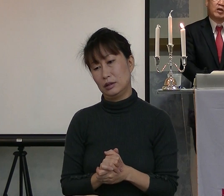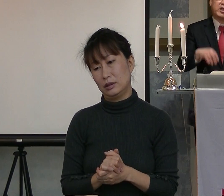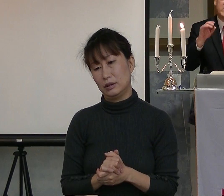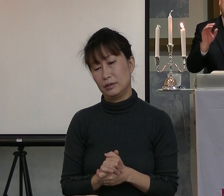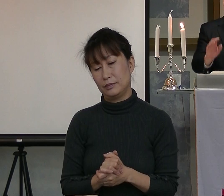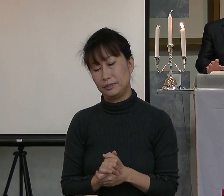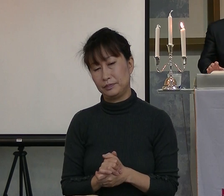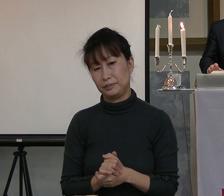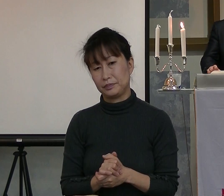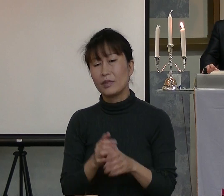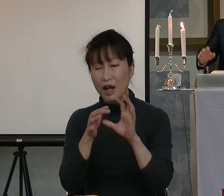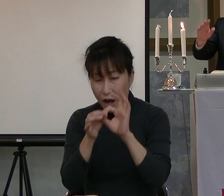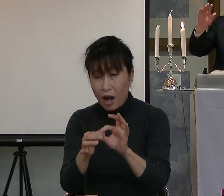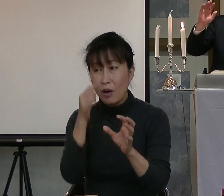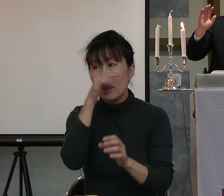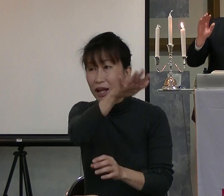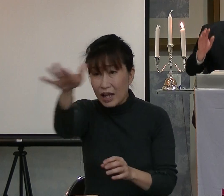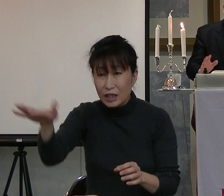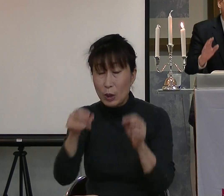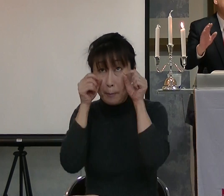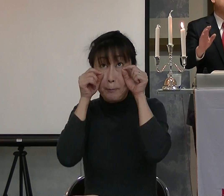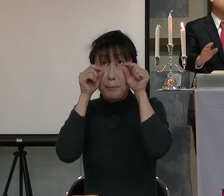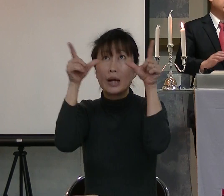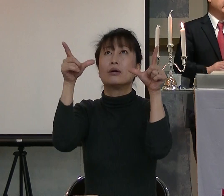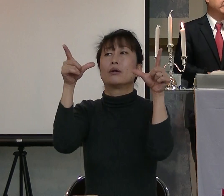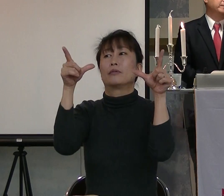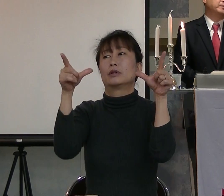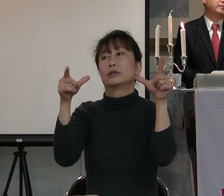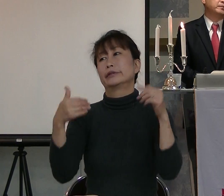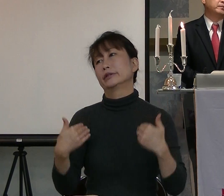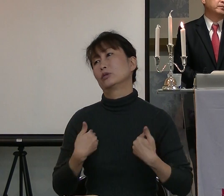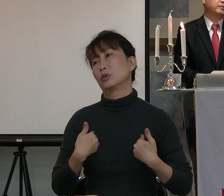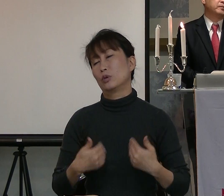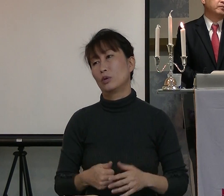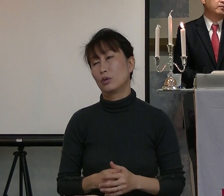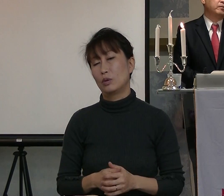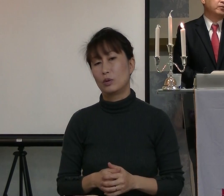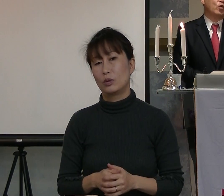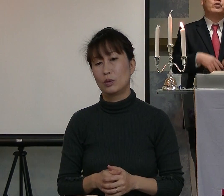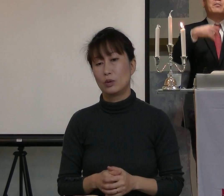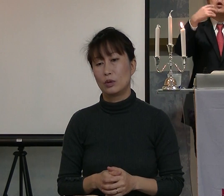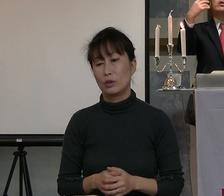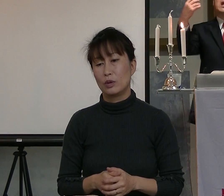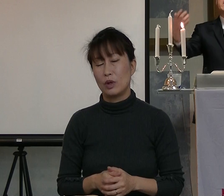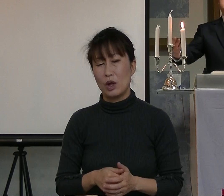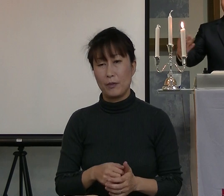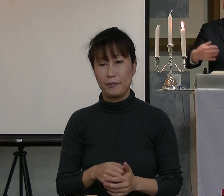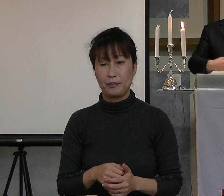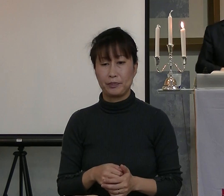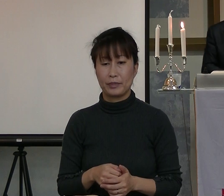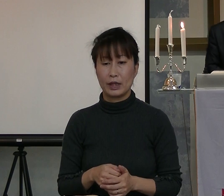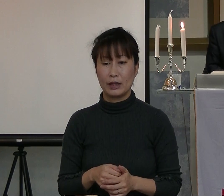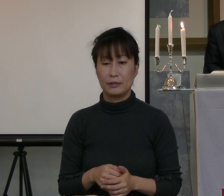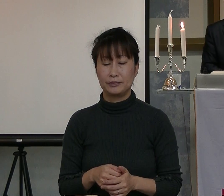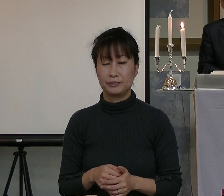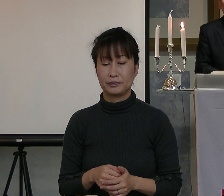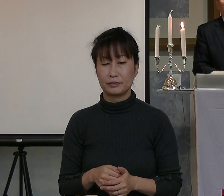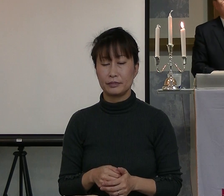だから私たちは目を覚ましていなさい。どんな目を覚ますべきで